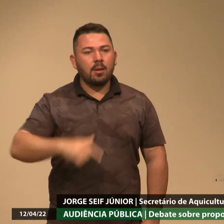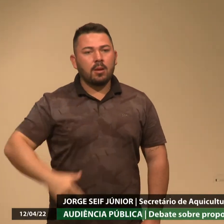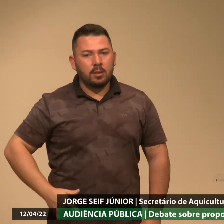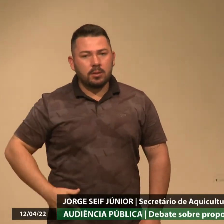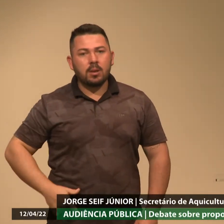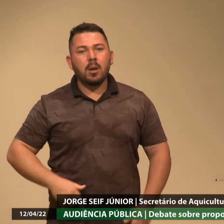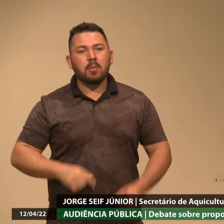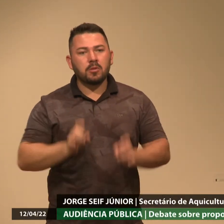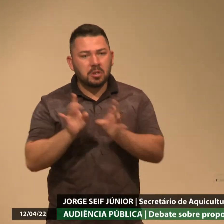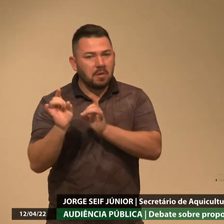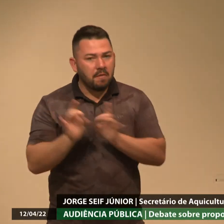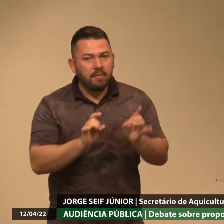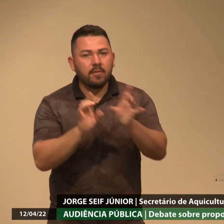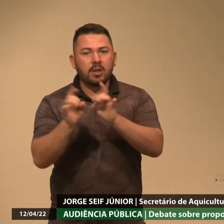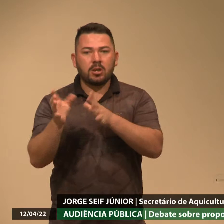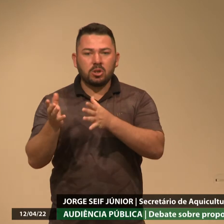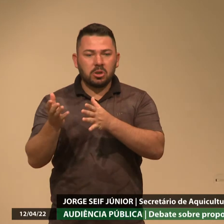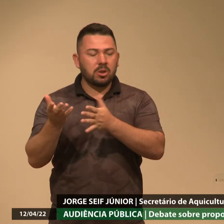fosse comercializados